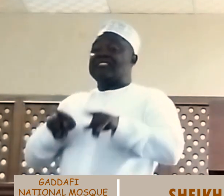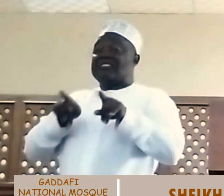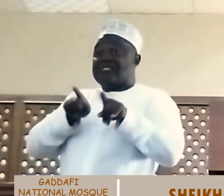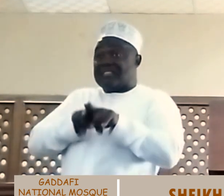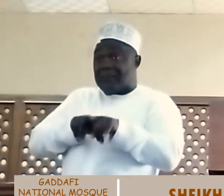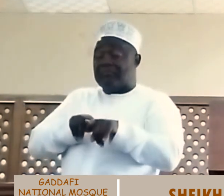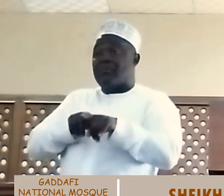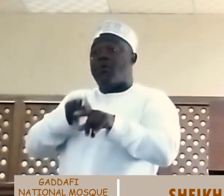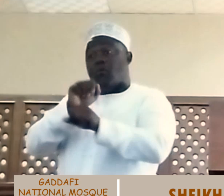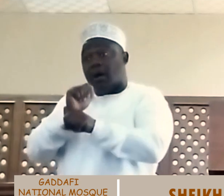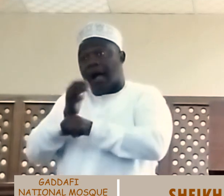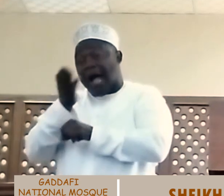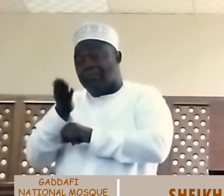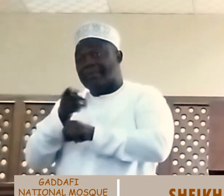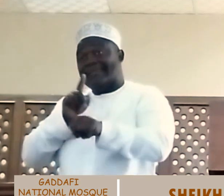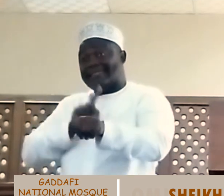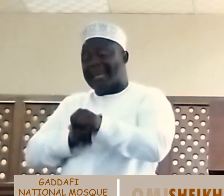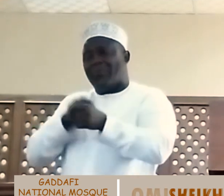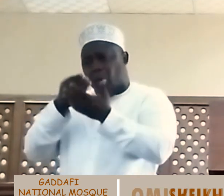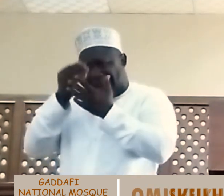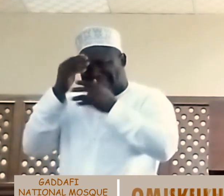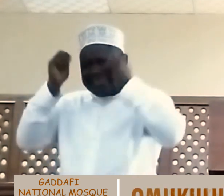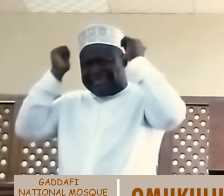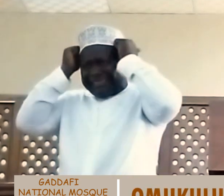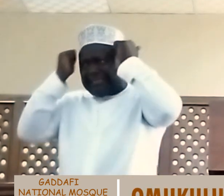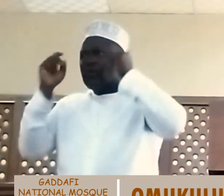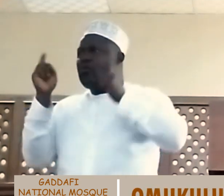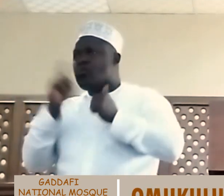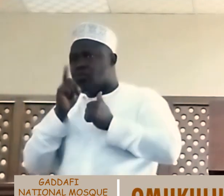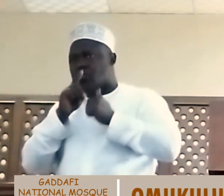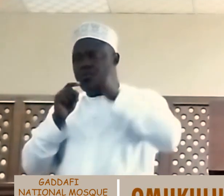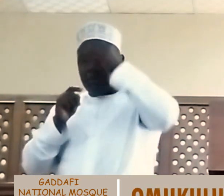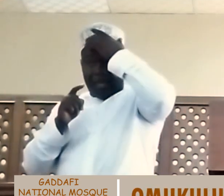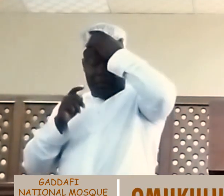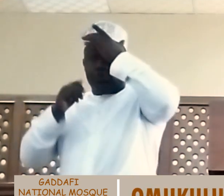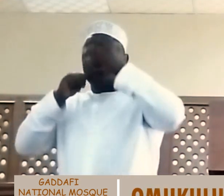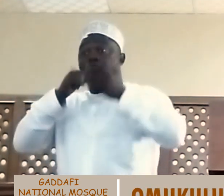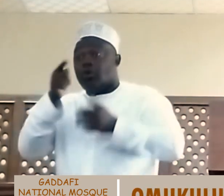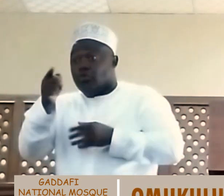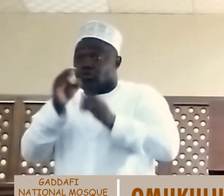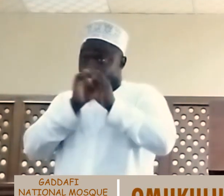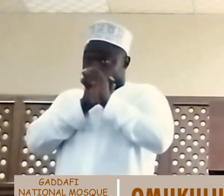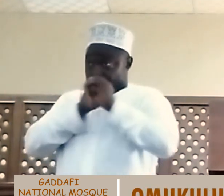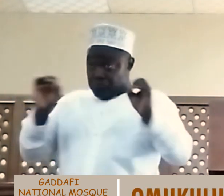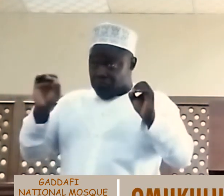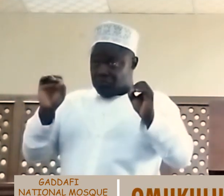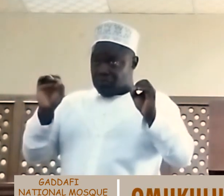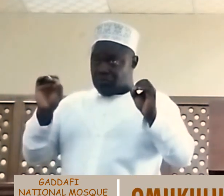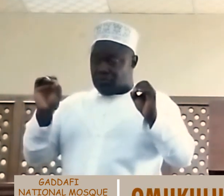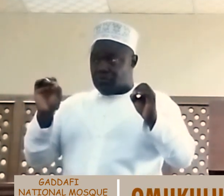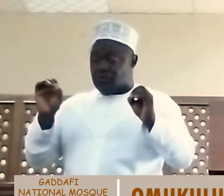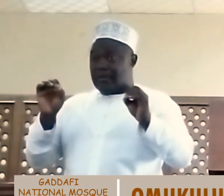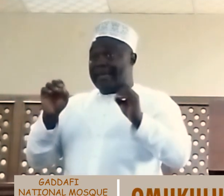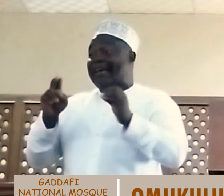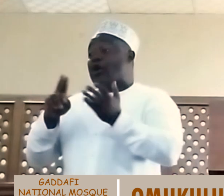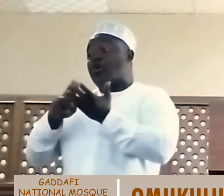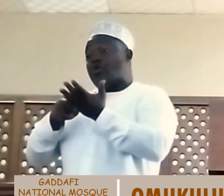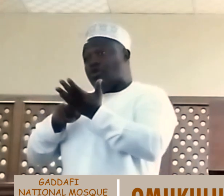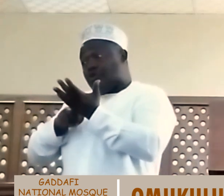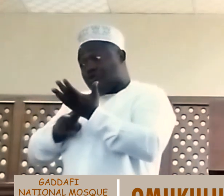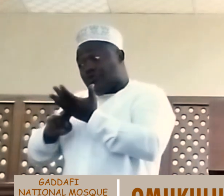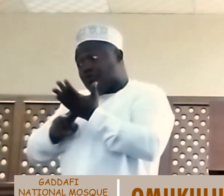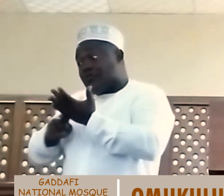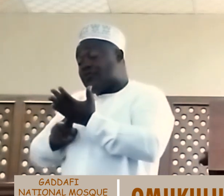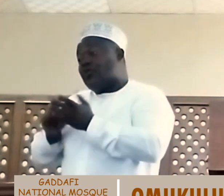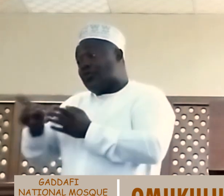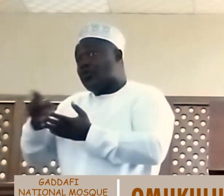olina ky'okoze mu kusoma kw'okungi bwe kutyo nga enkya nga toliiwo, bugenda kuba mukululo